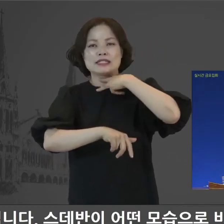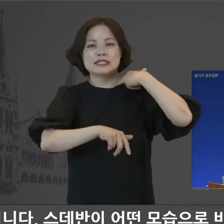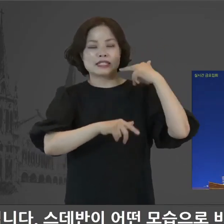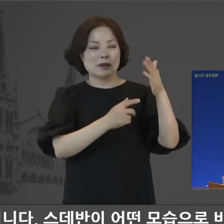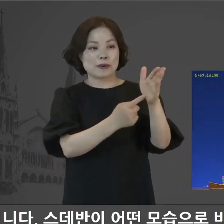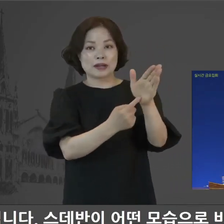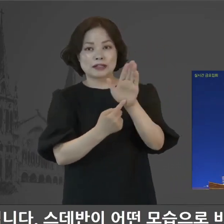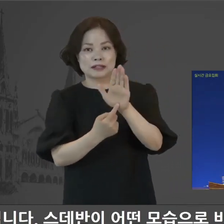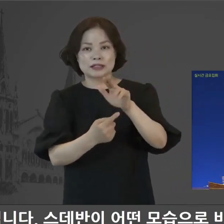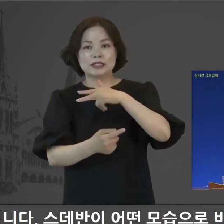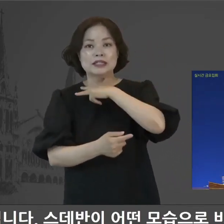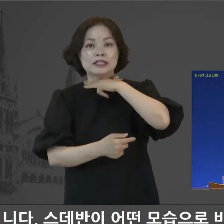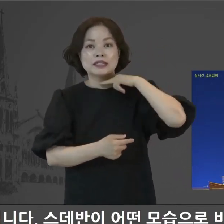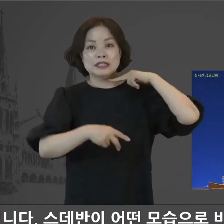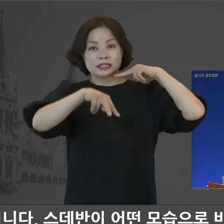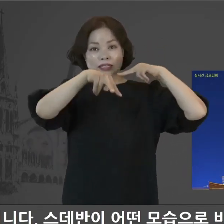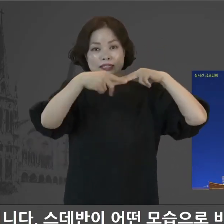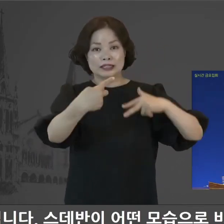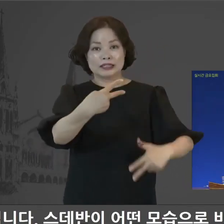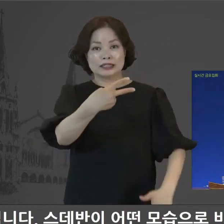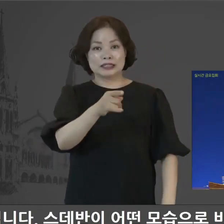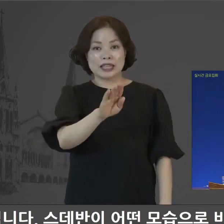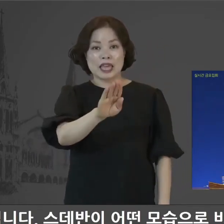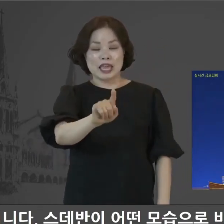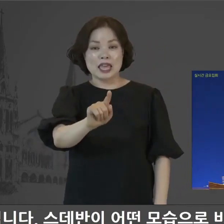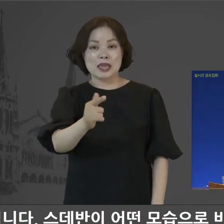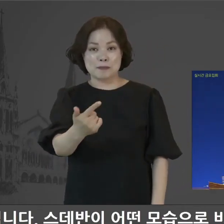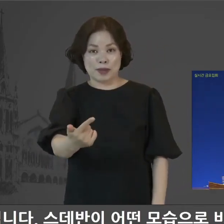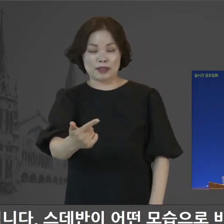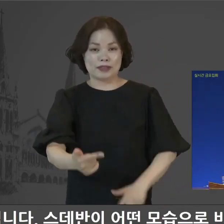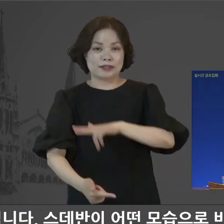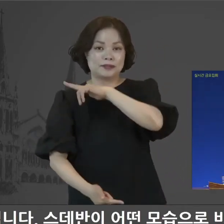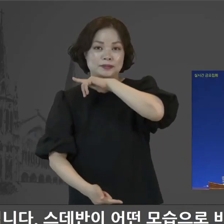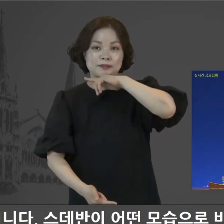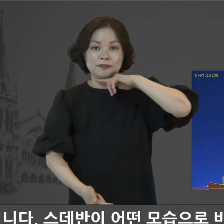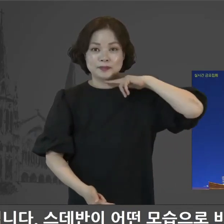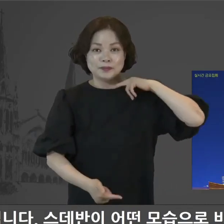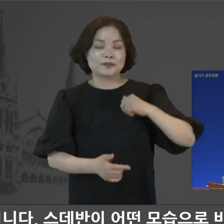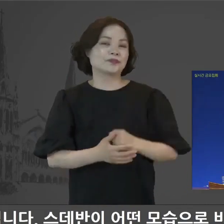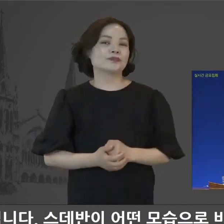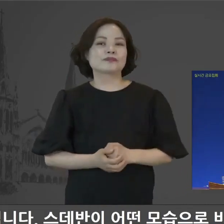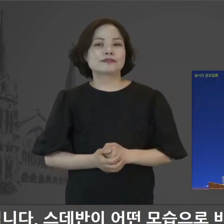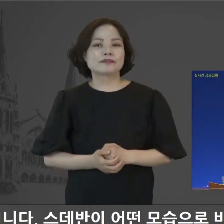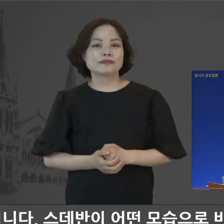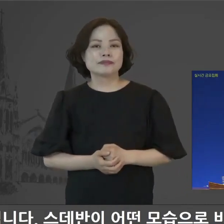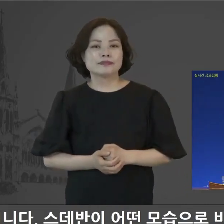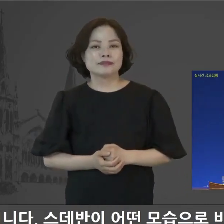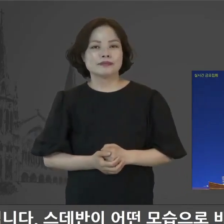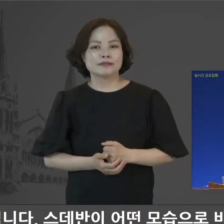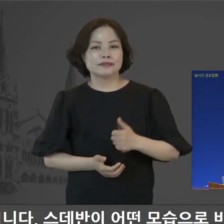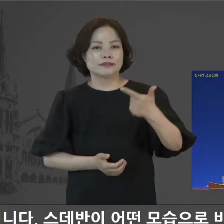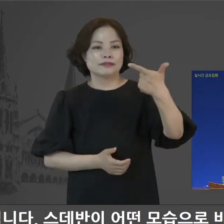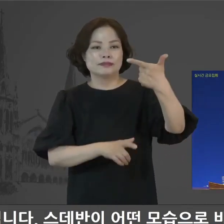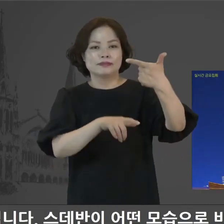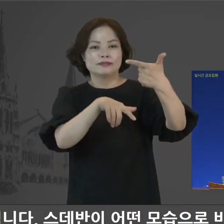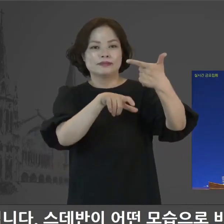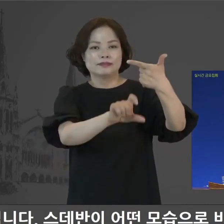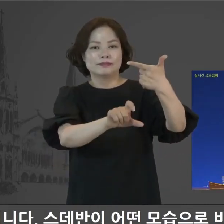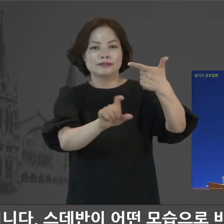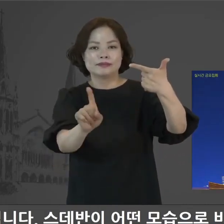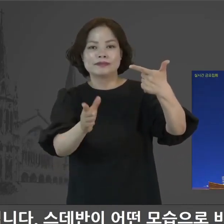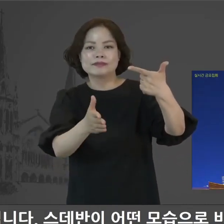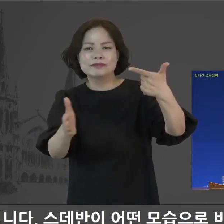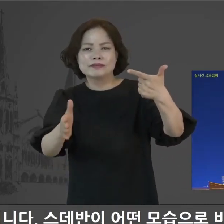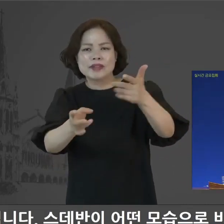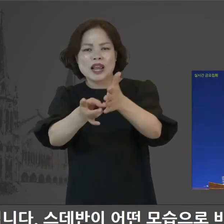스데반을 조금 훑을 겁니다. 사도행전 6장으로 이동합니다. 사도행전 6장 시작은 어떤